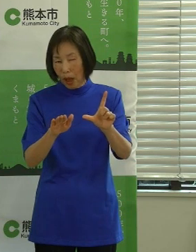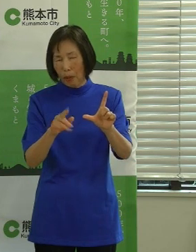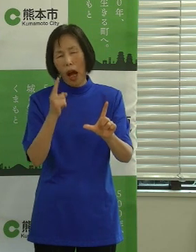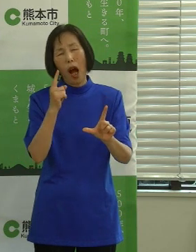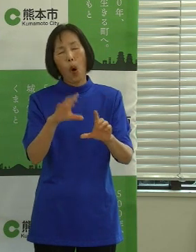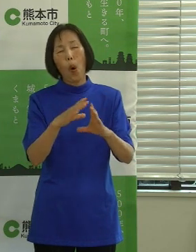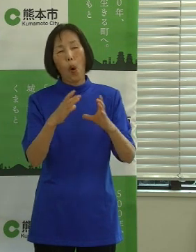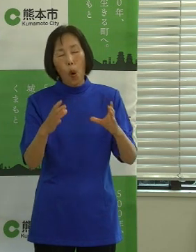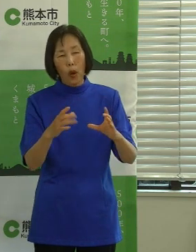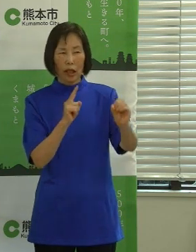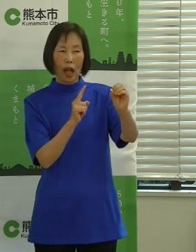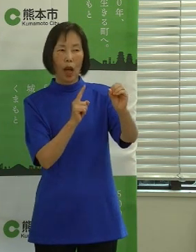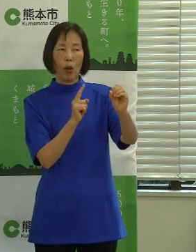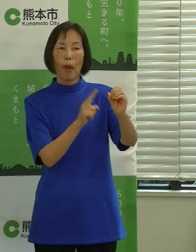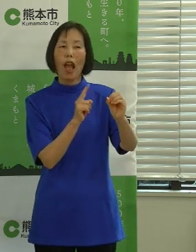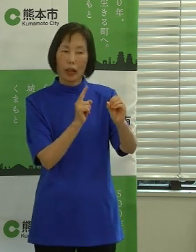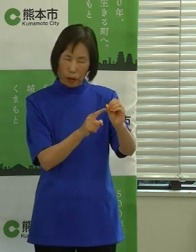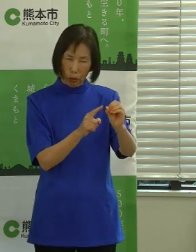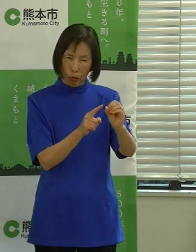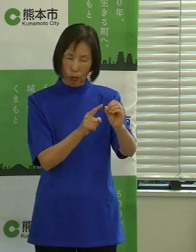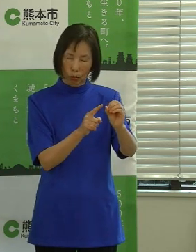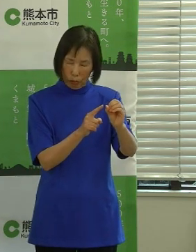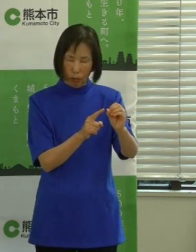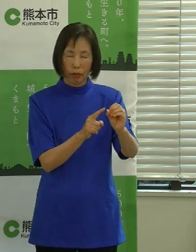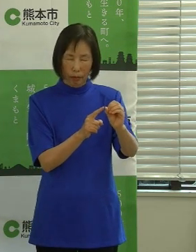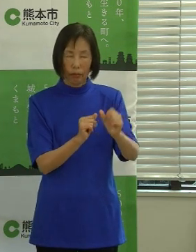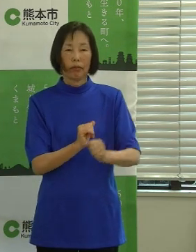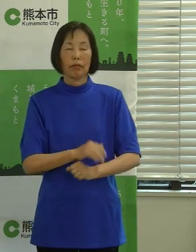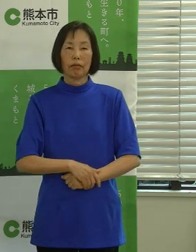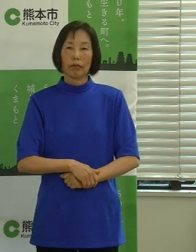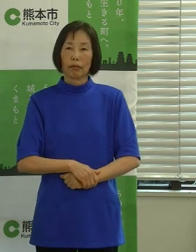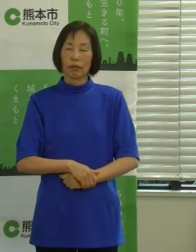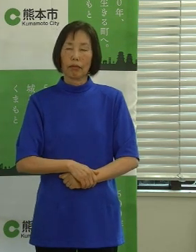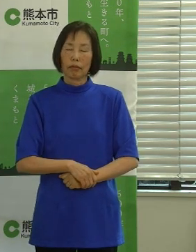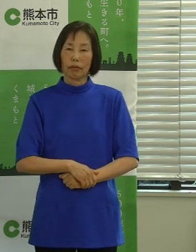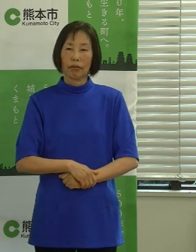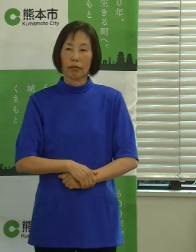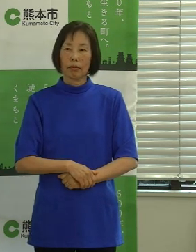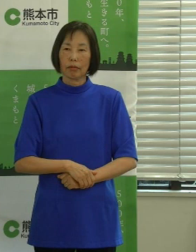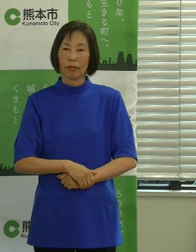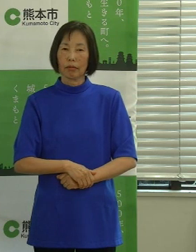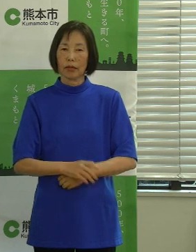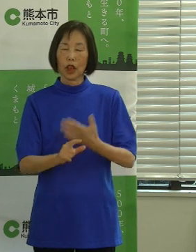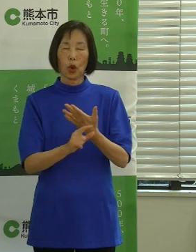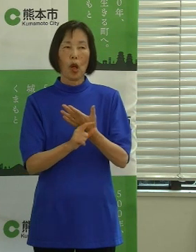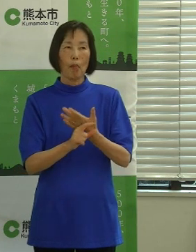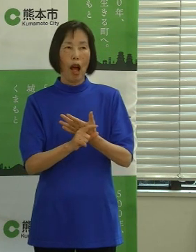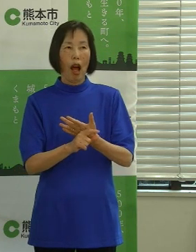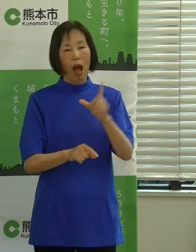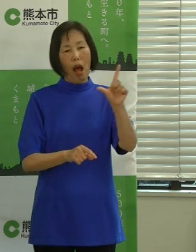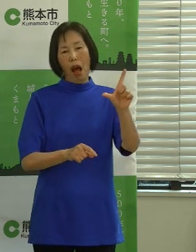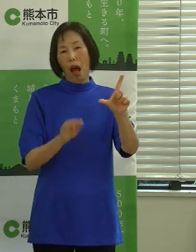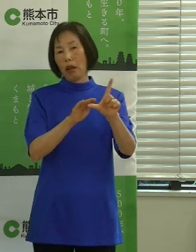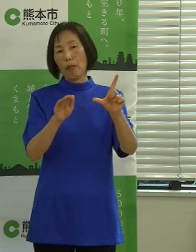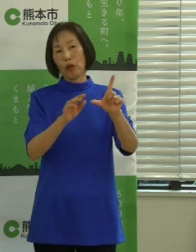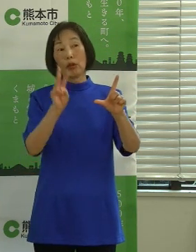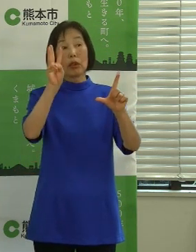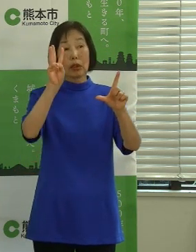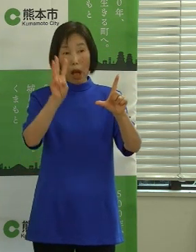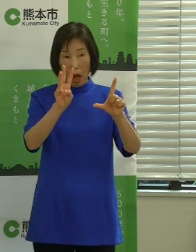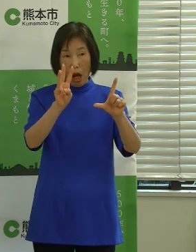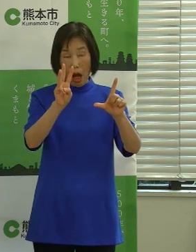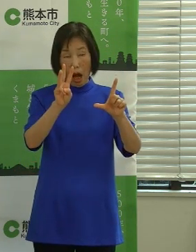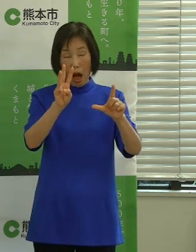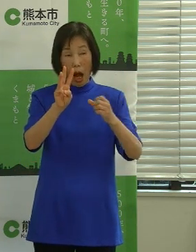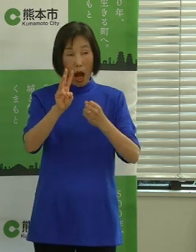でもありますので、これがやっぱりおそらく 例えばあのレベル3の警報レベル